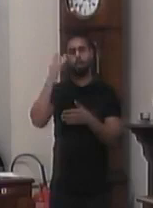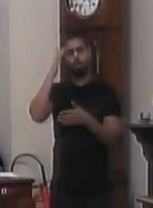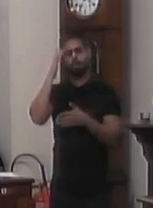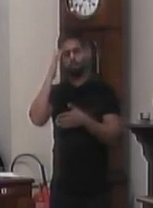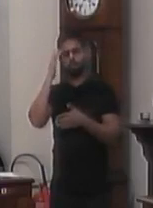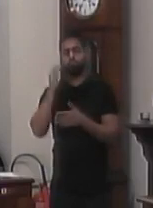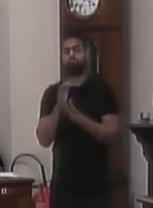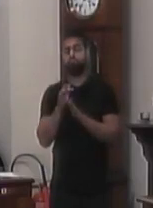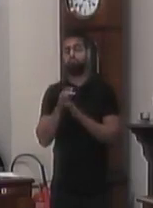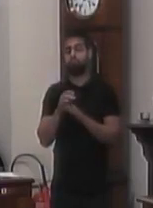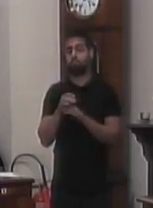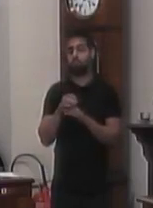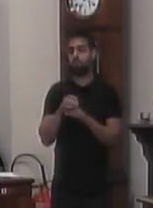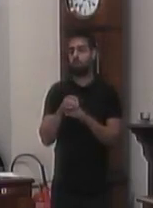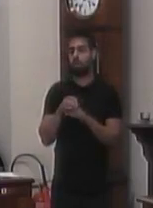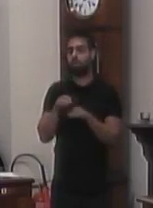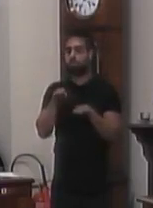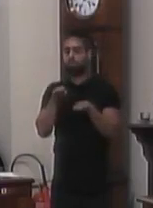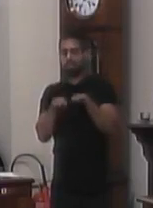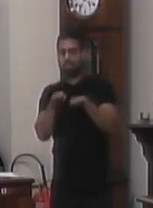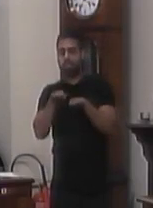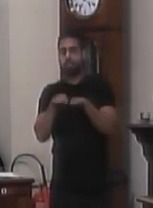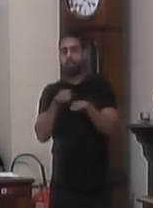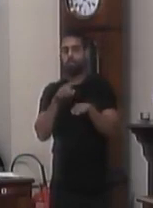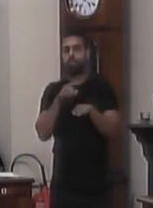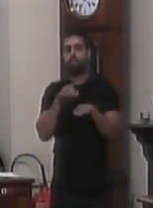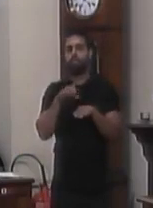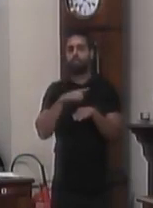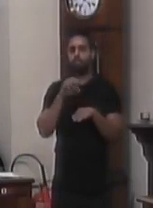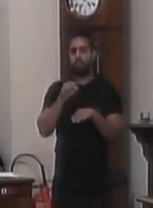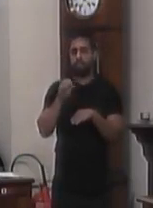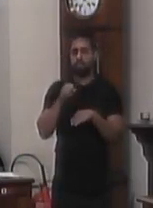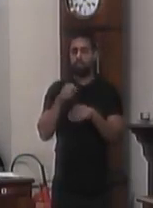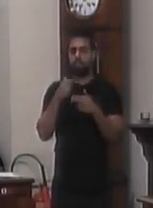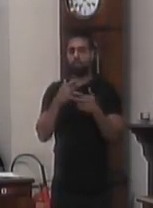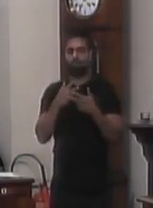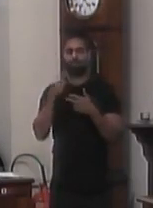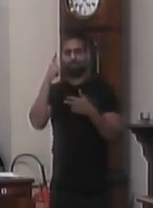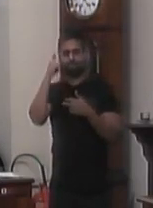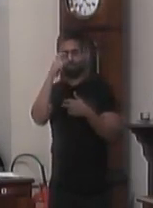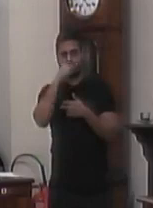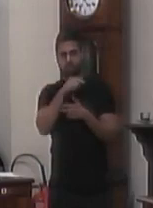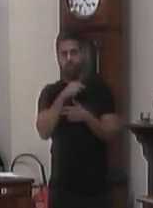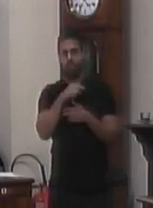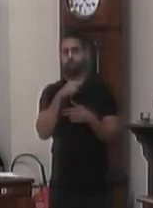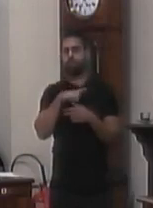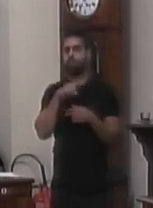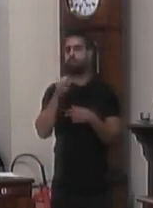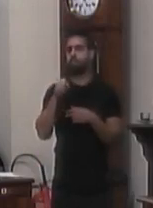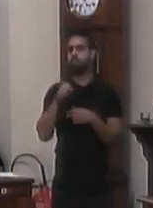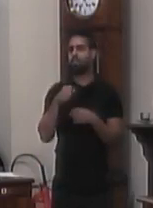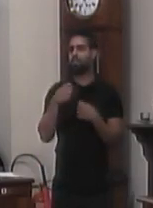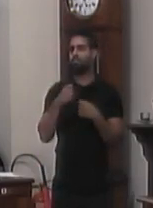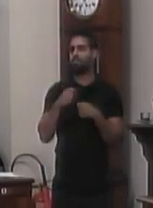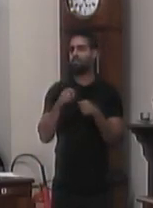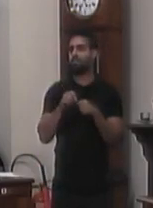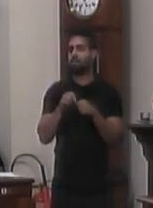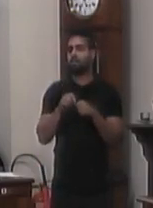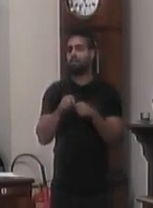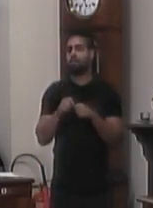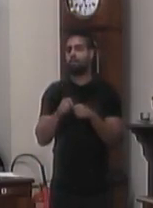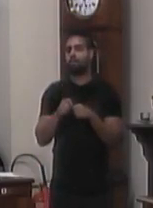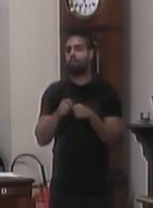né? A gente, obviamente, que a gente passa às vezes alguns perrengues, a gente às vezes tem, né, que sacrificar às vezes